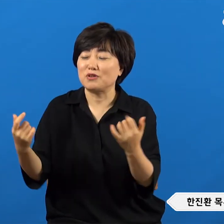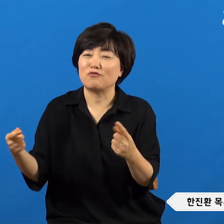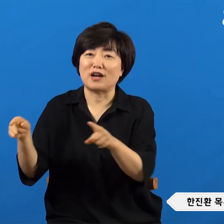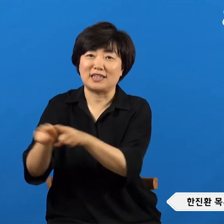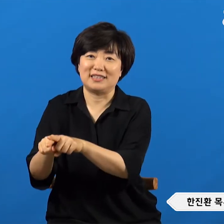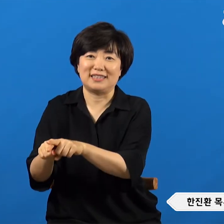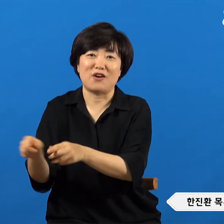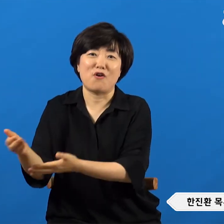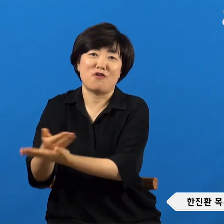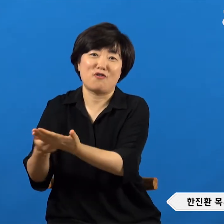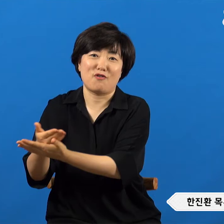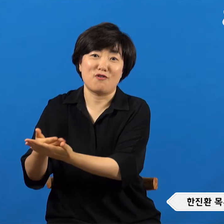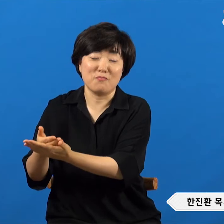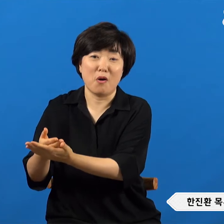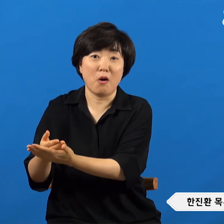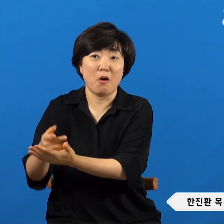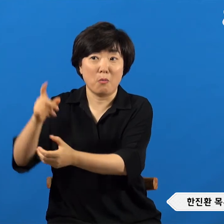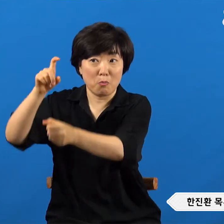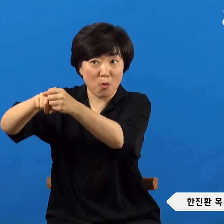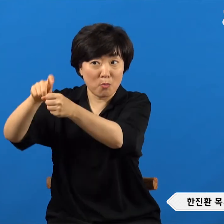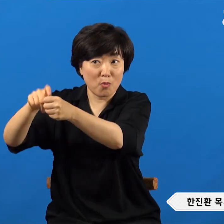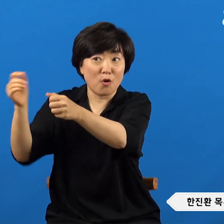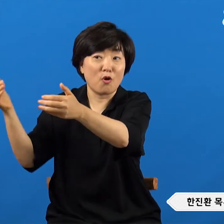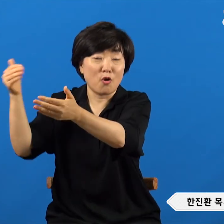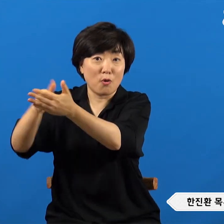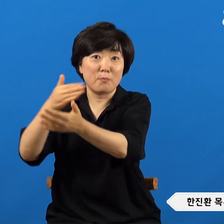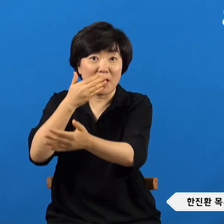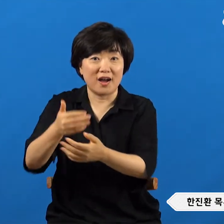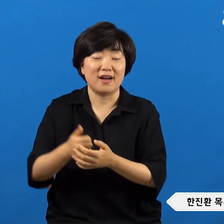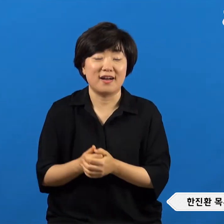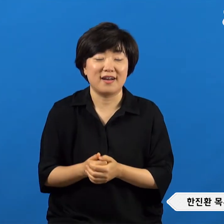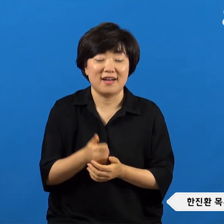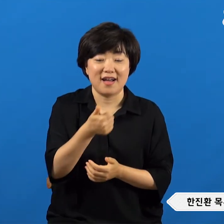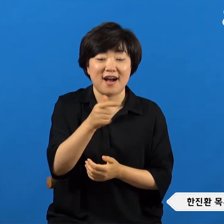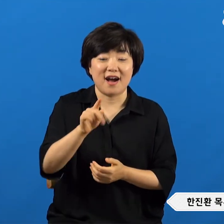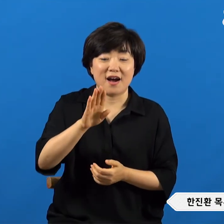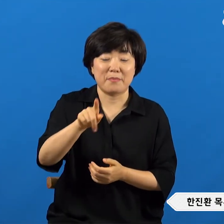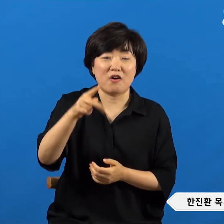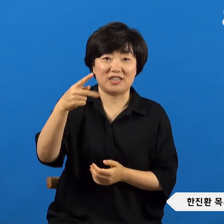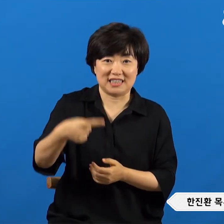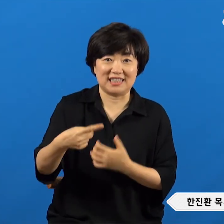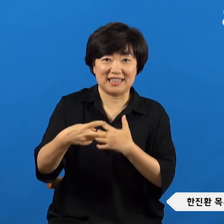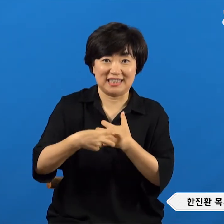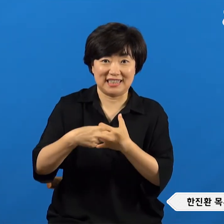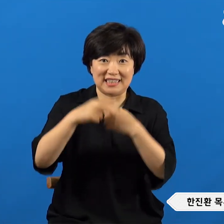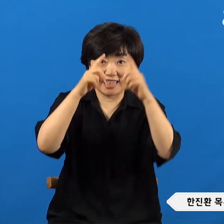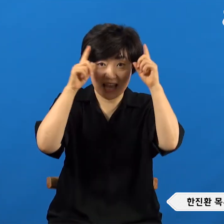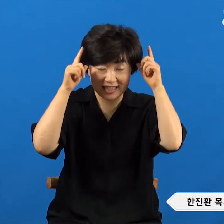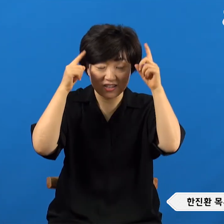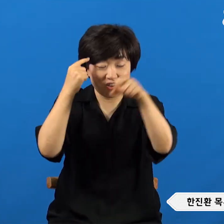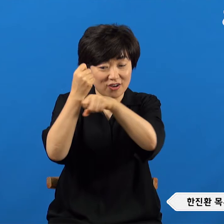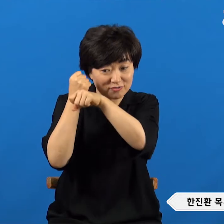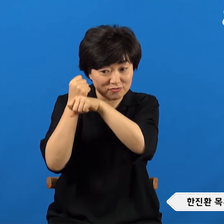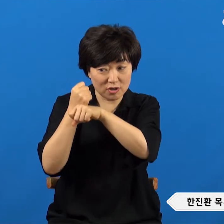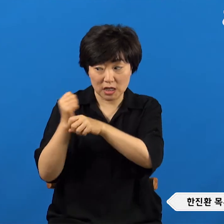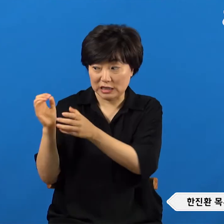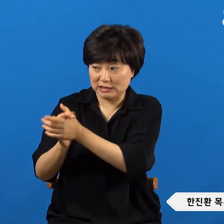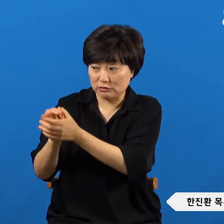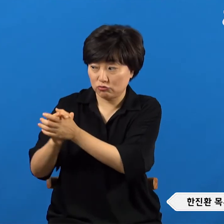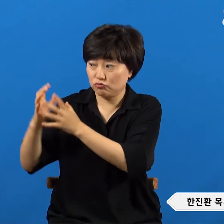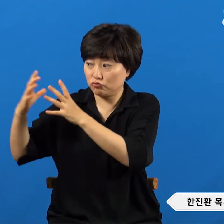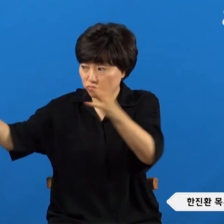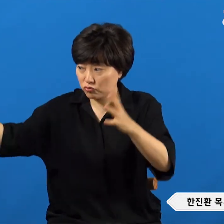사람들과 어울리면 됩니다. 실제로 하버드 의과대학에서 조사를 했는데, 친구가